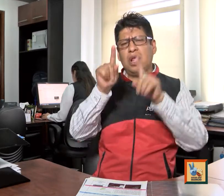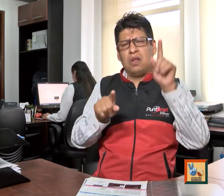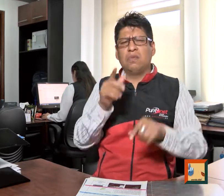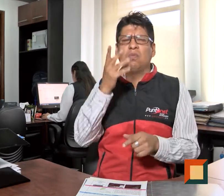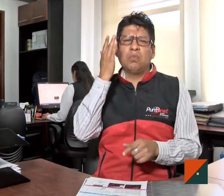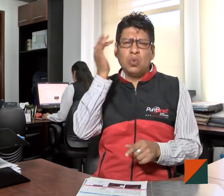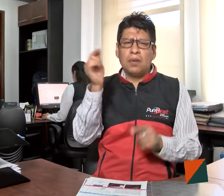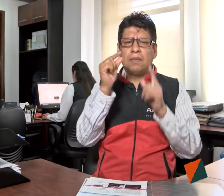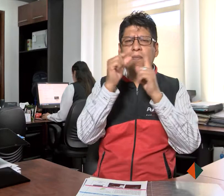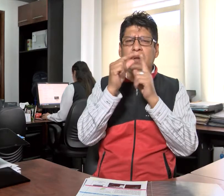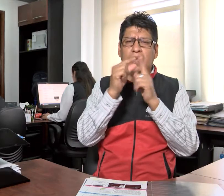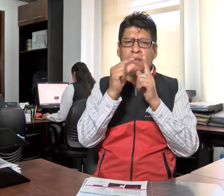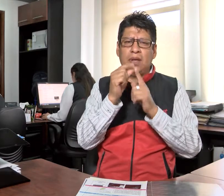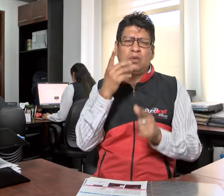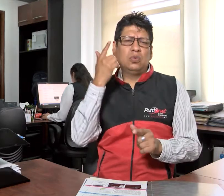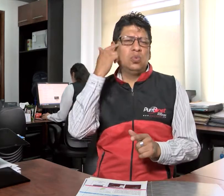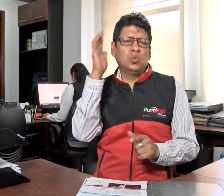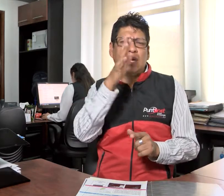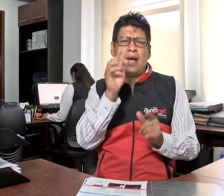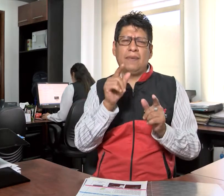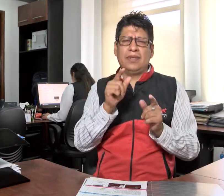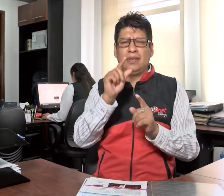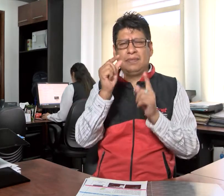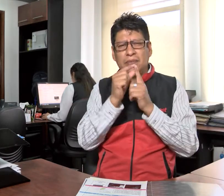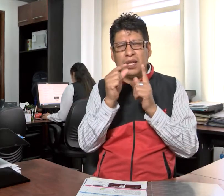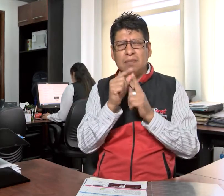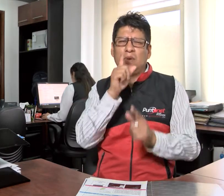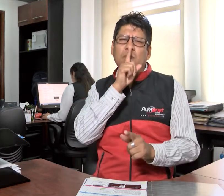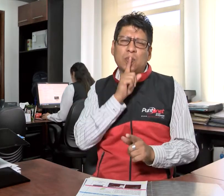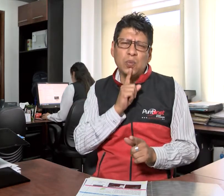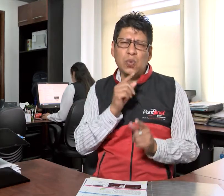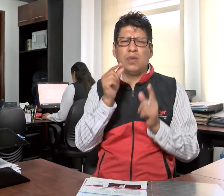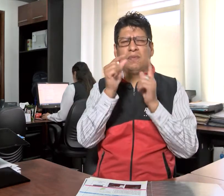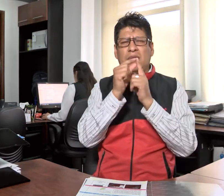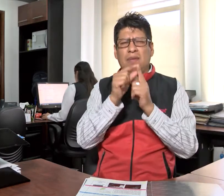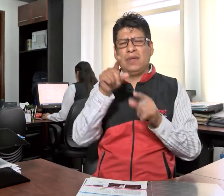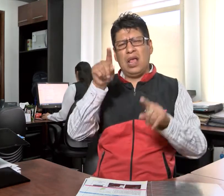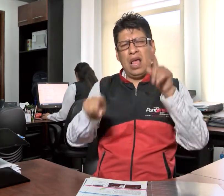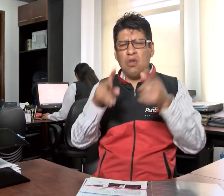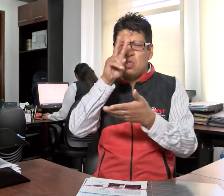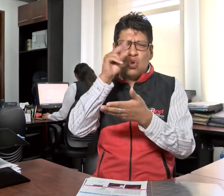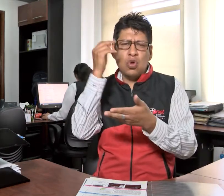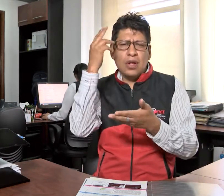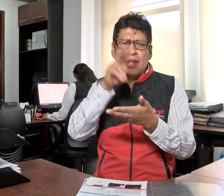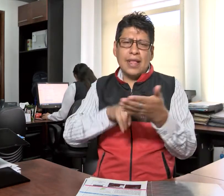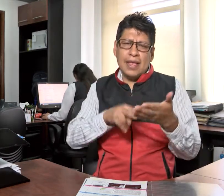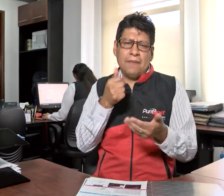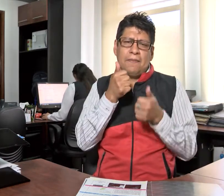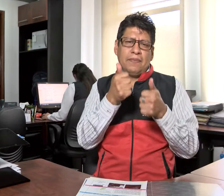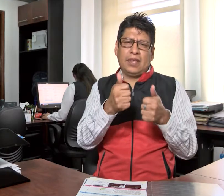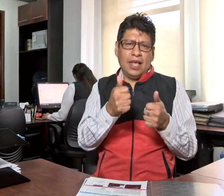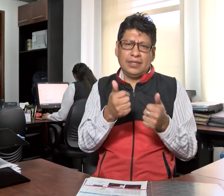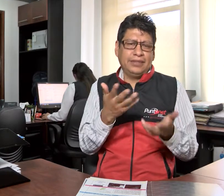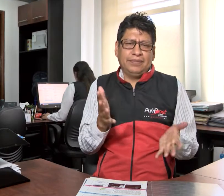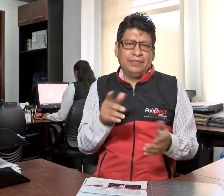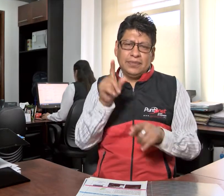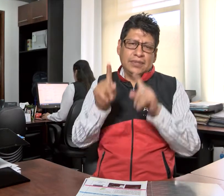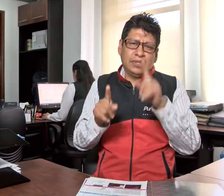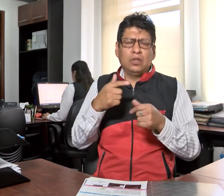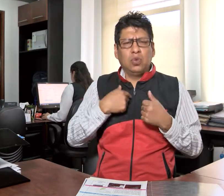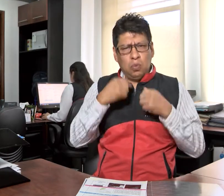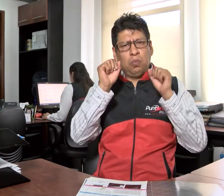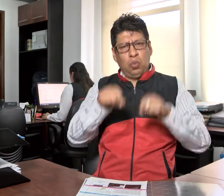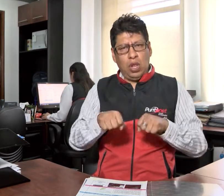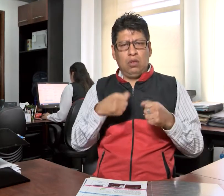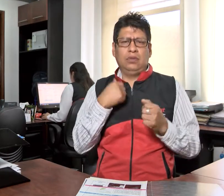embargo son barreras son brechas que se pueden acortar cuando uno se esfuerza y pone de parte entiendo que para otros se les dificulta la